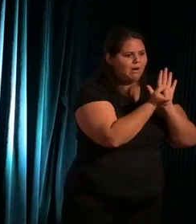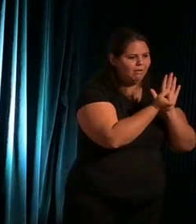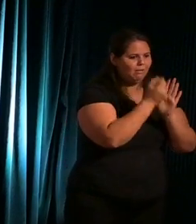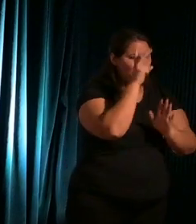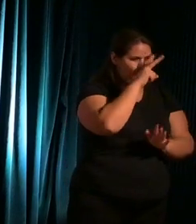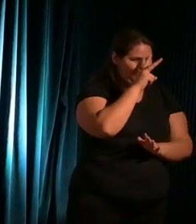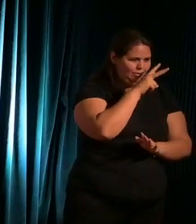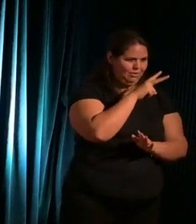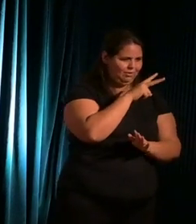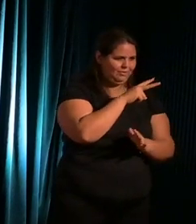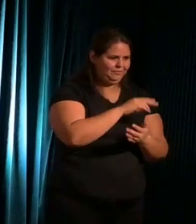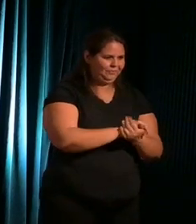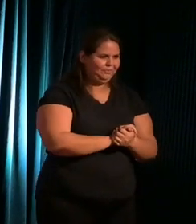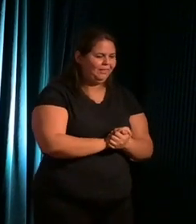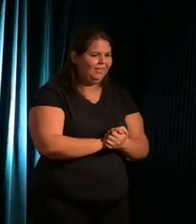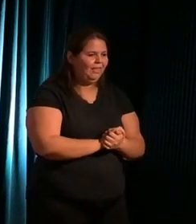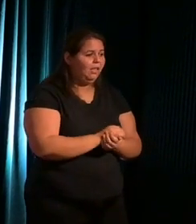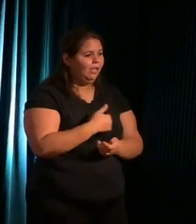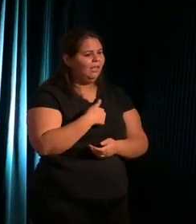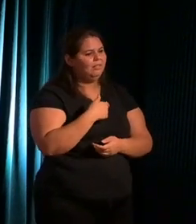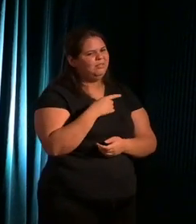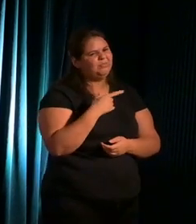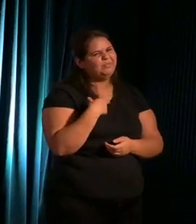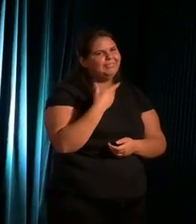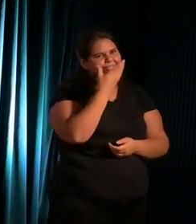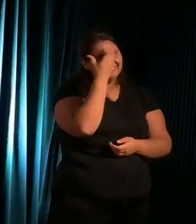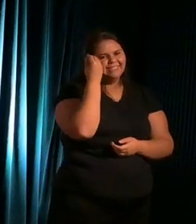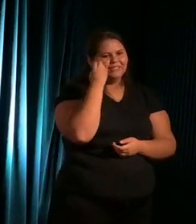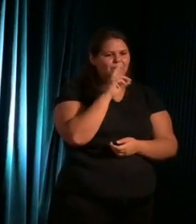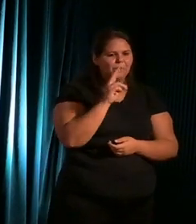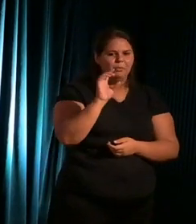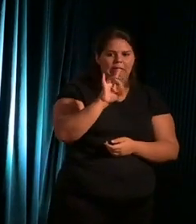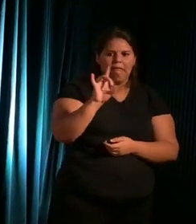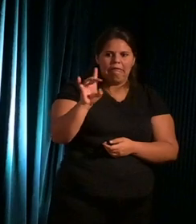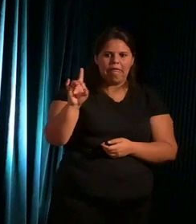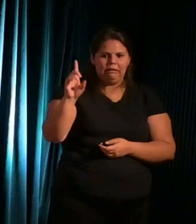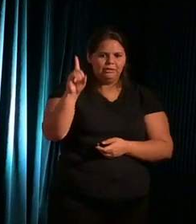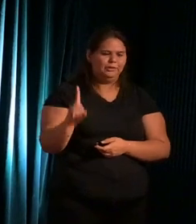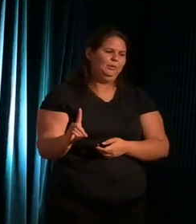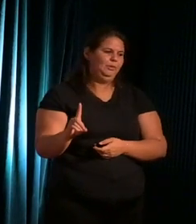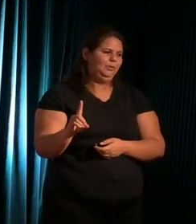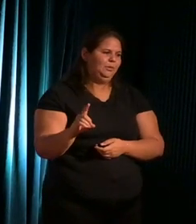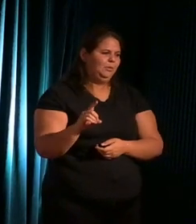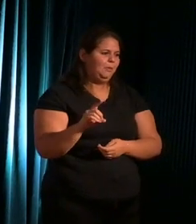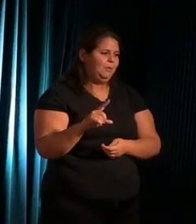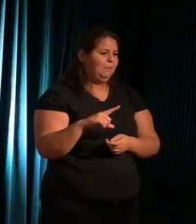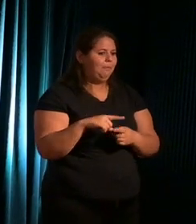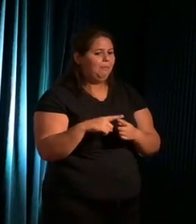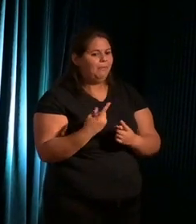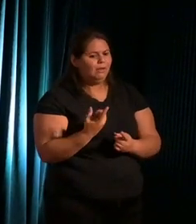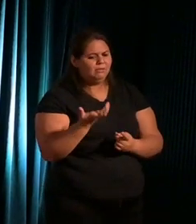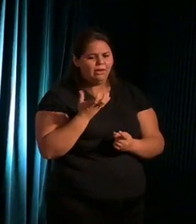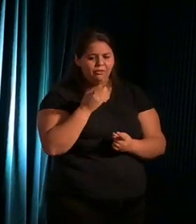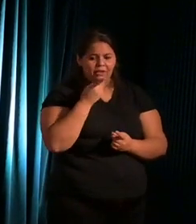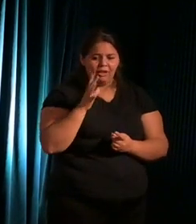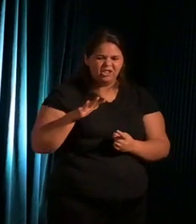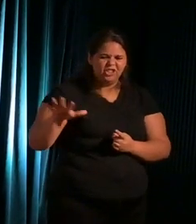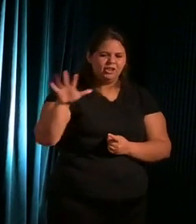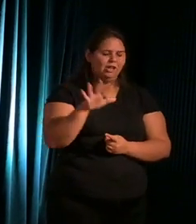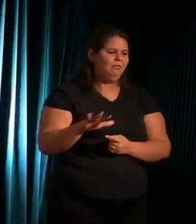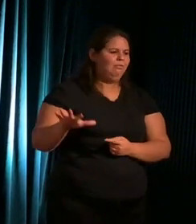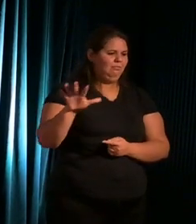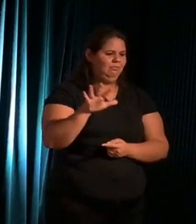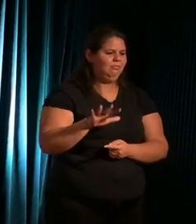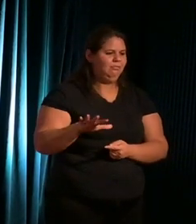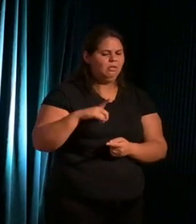Eu vou esquecer exatamente o nome do dizer, mas eu queria, nesse plural, sem... Eu tenho